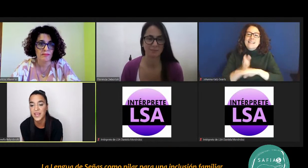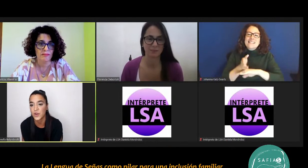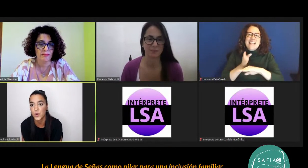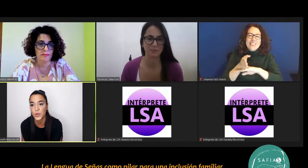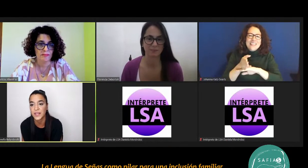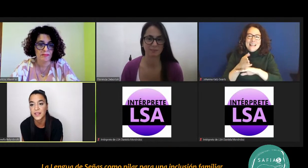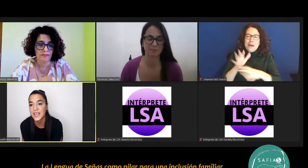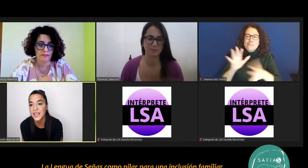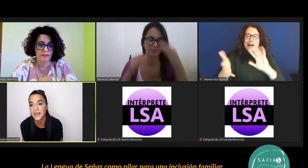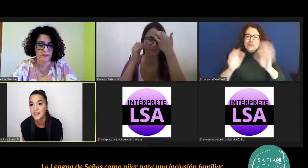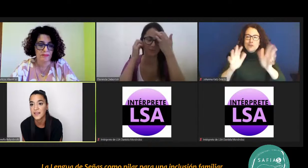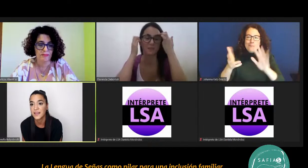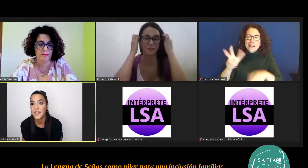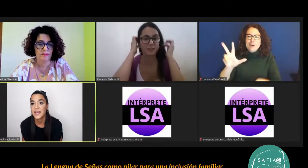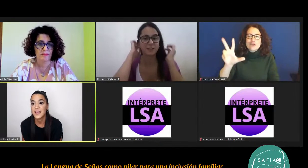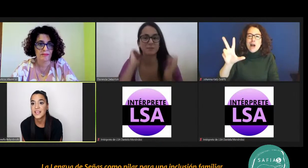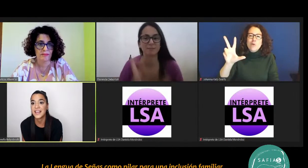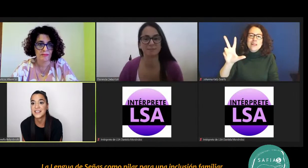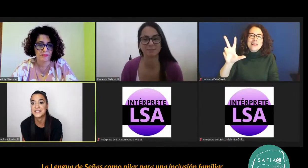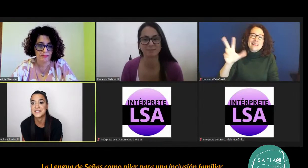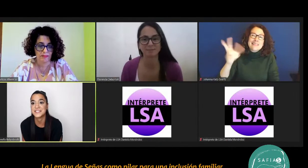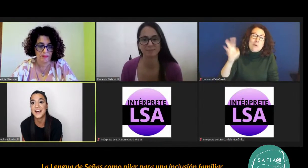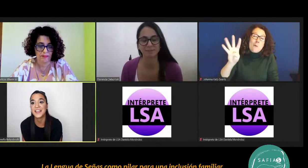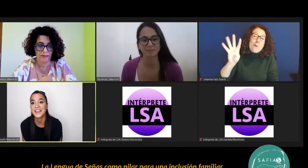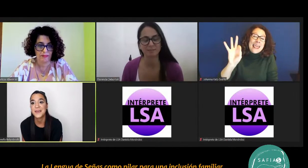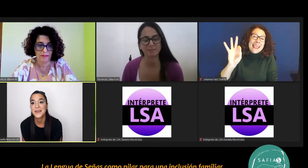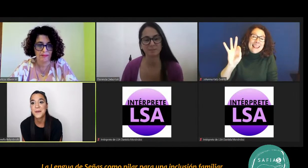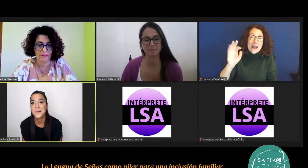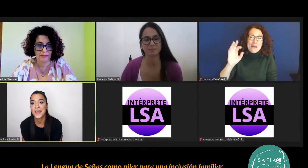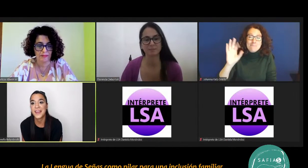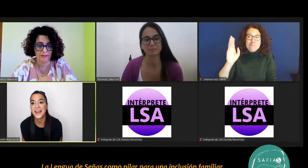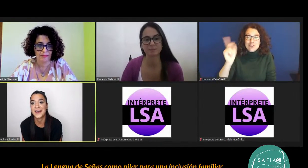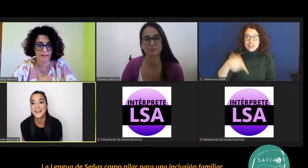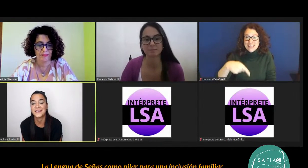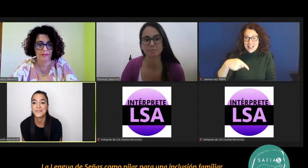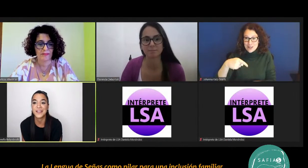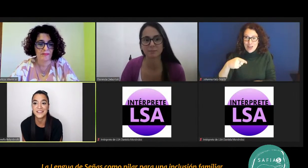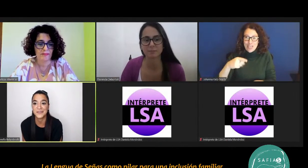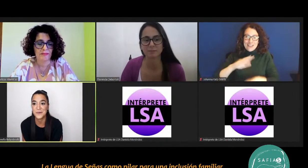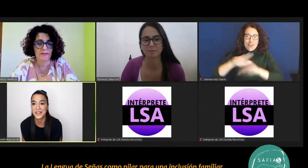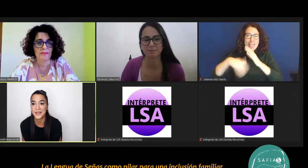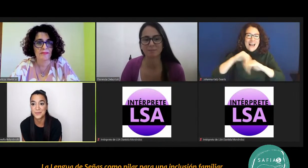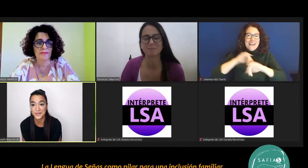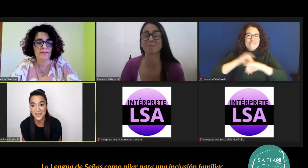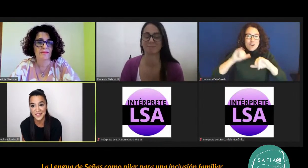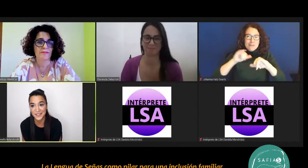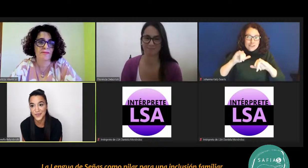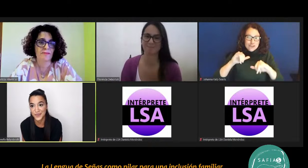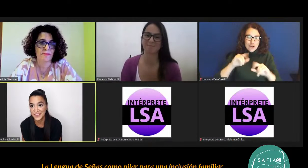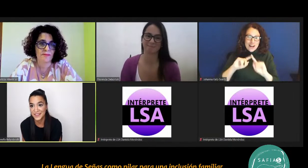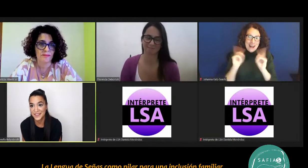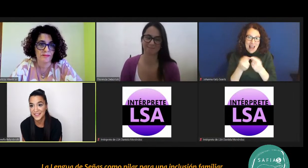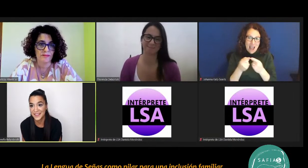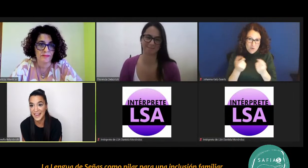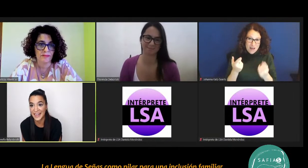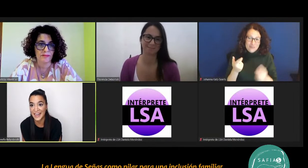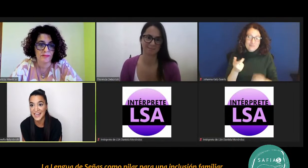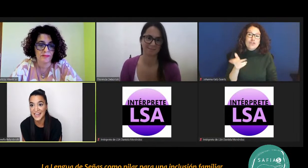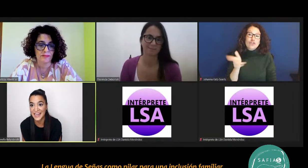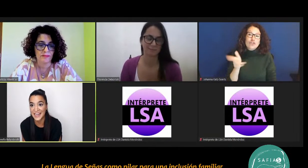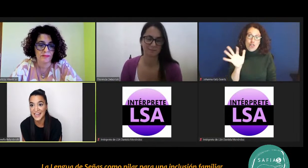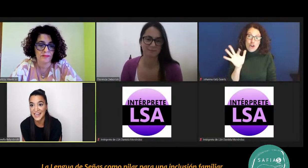lo perdía, no lo entendía. Y la accesibilidad era un 30, un 40%